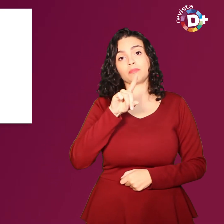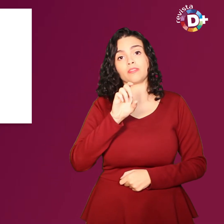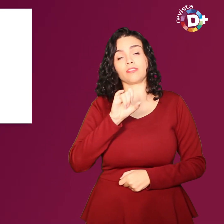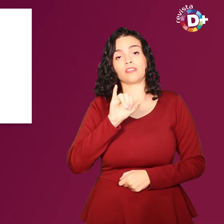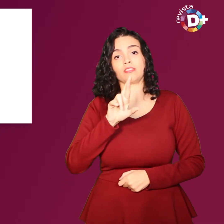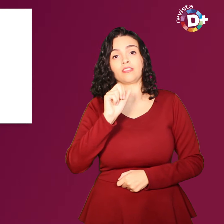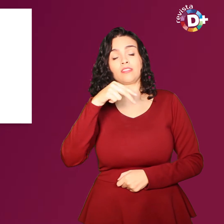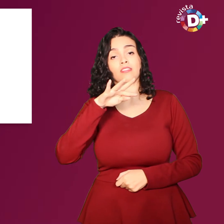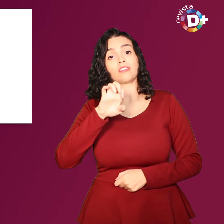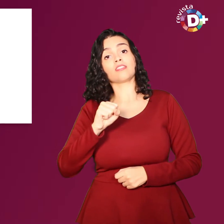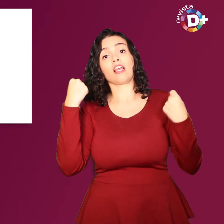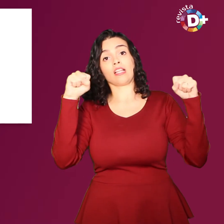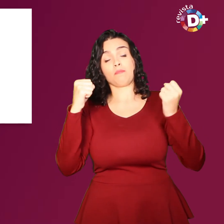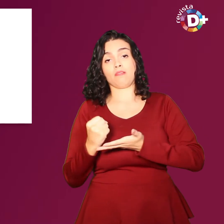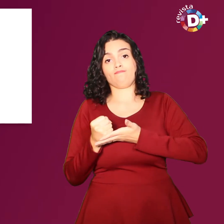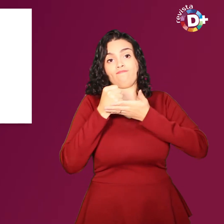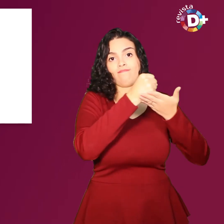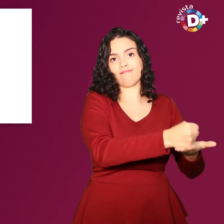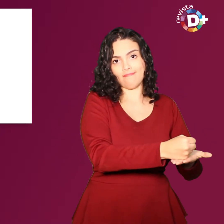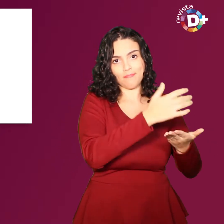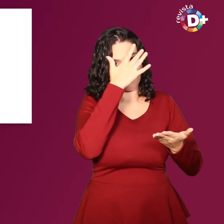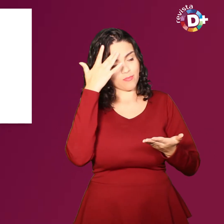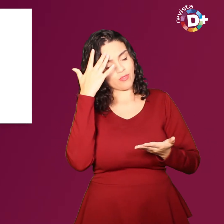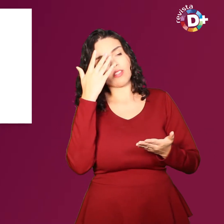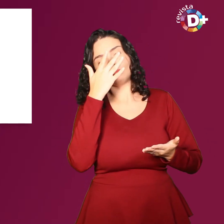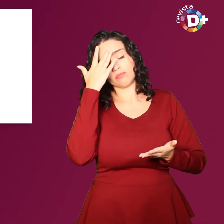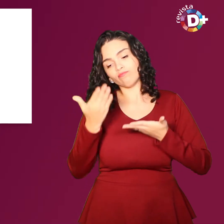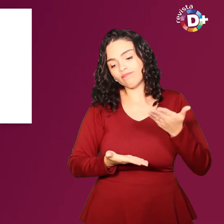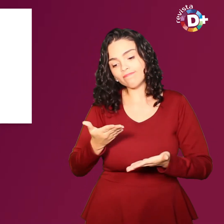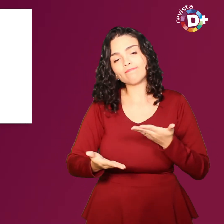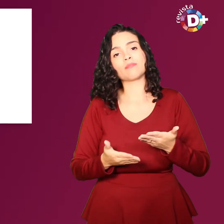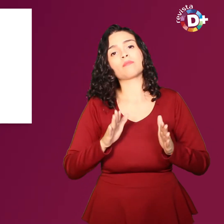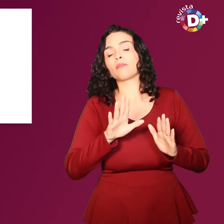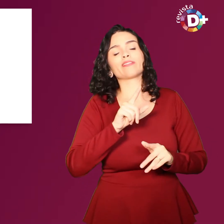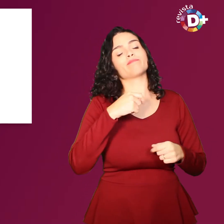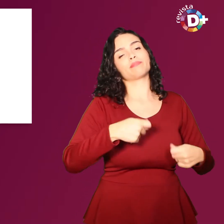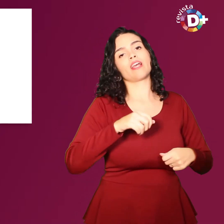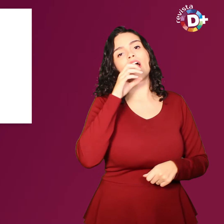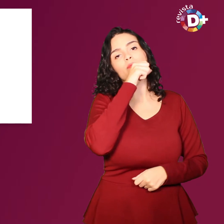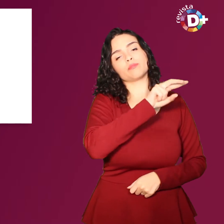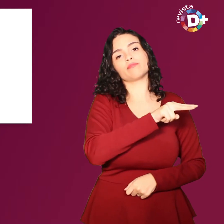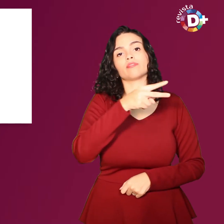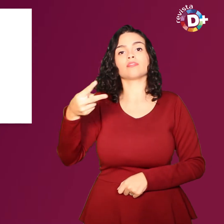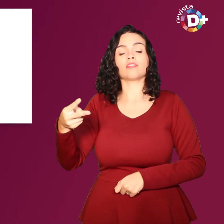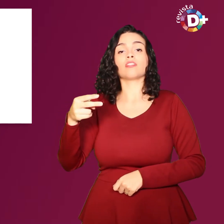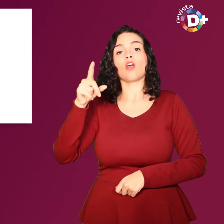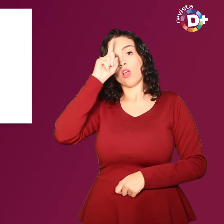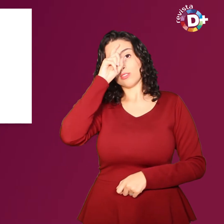São Paulo, levado pelas pessoas da academia. Lá recebi os primeiros socorros, mas depois me transferiram